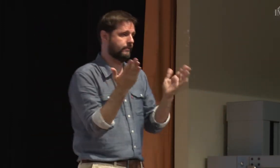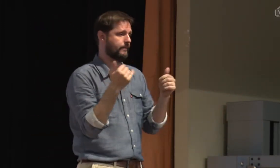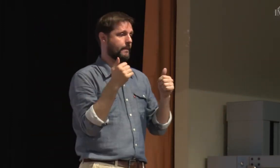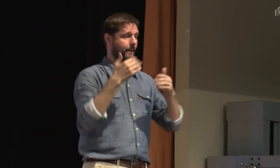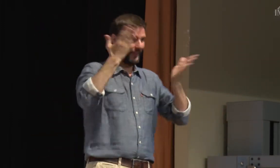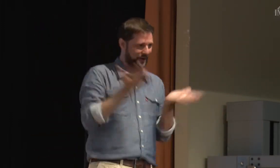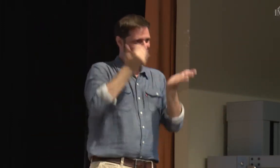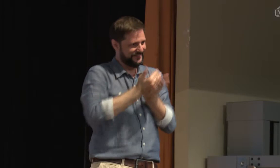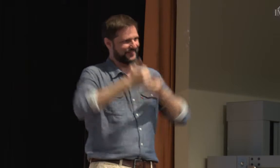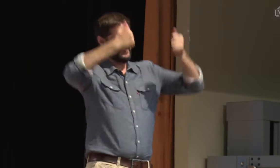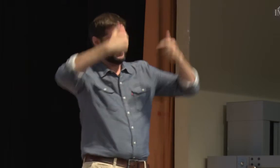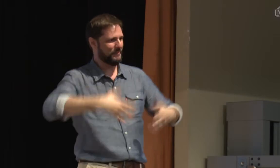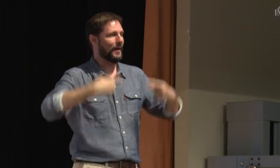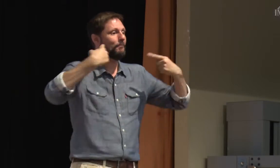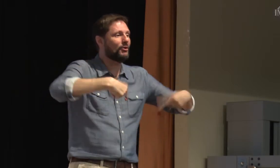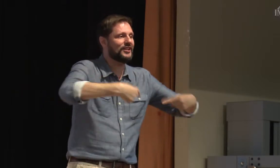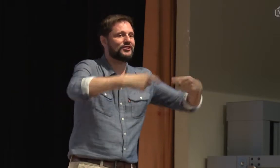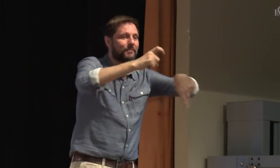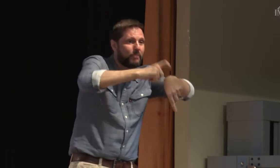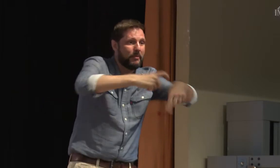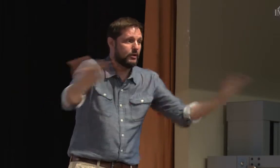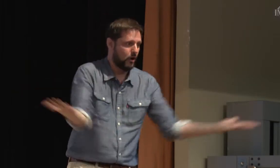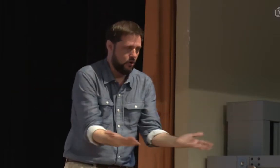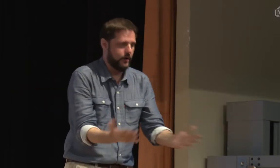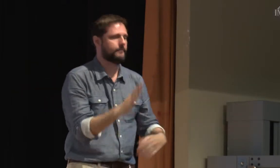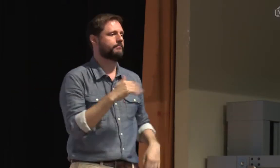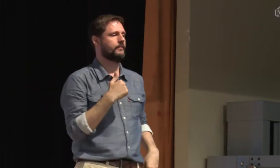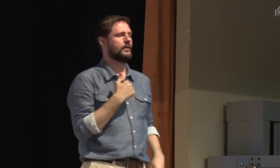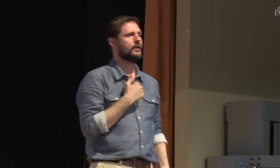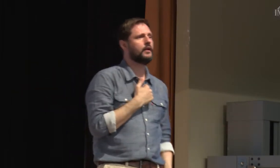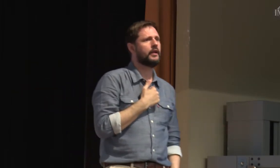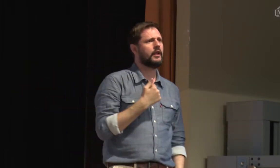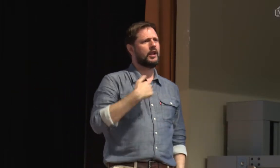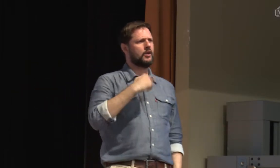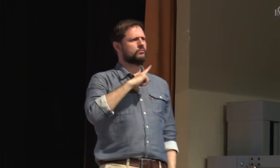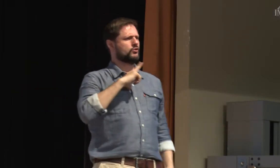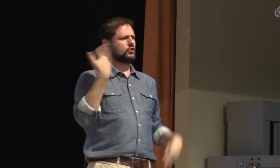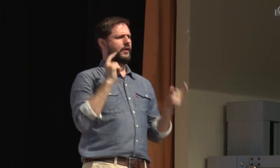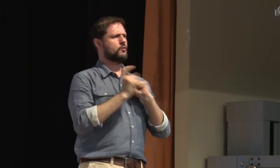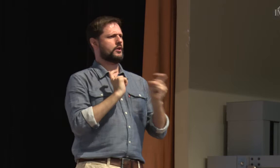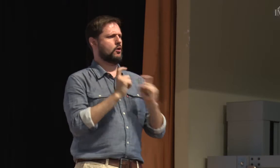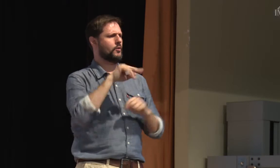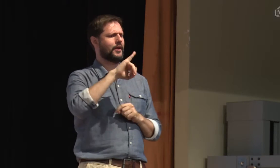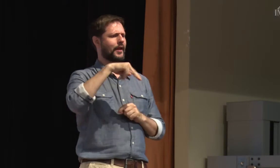Então, agora, vou realmente começar a explicar nesse momento político atual.